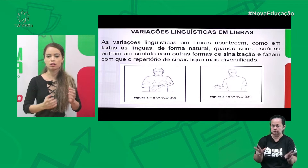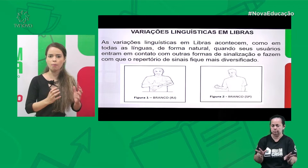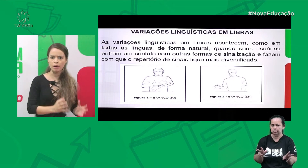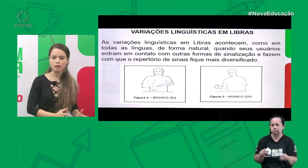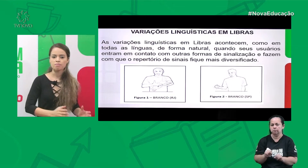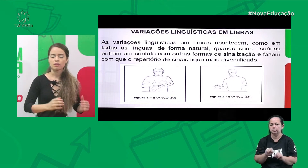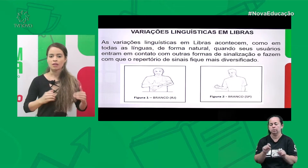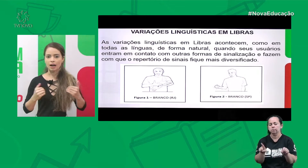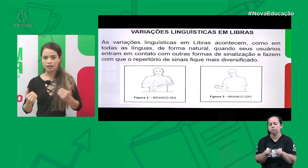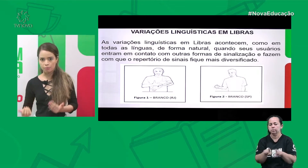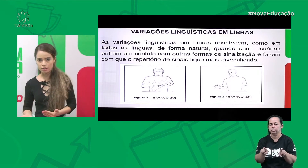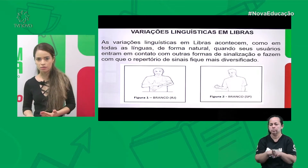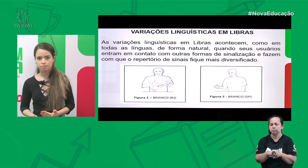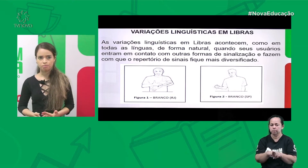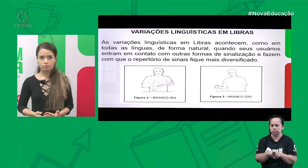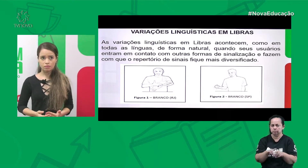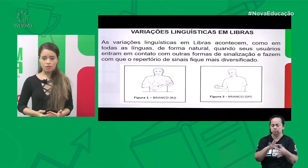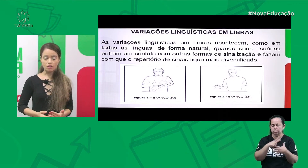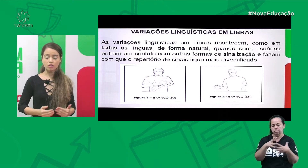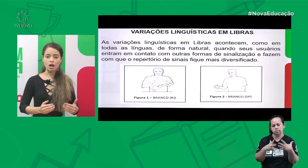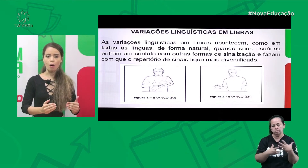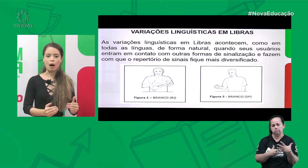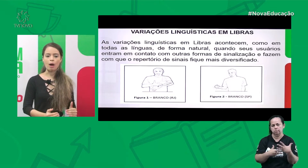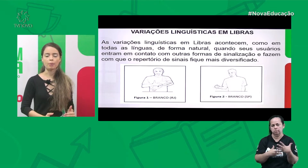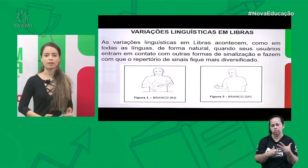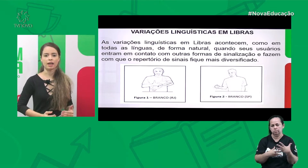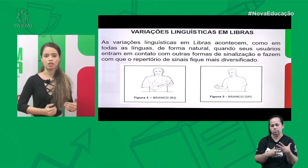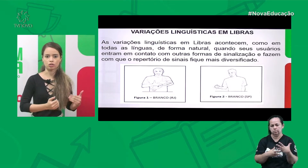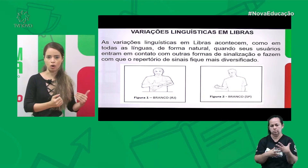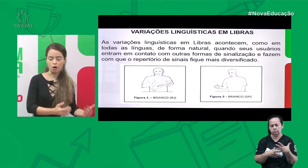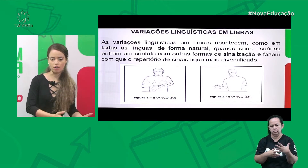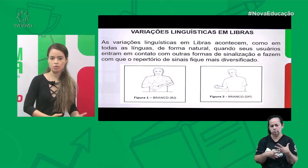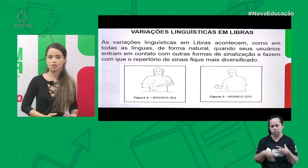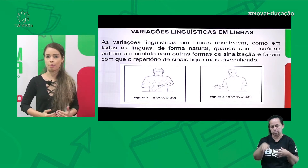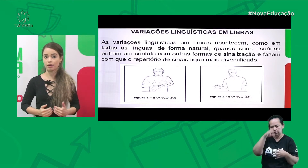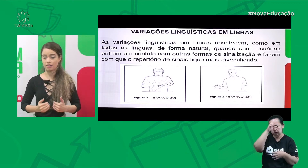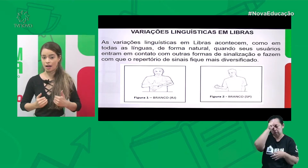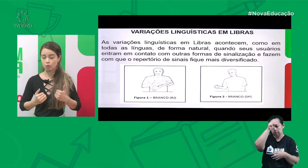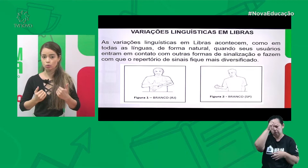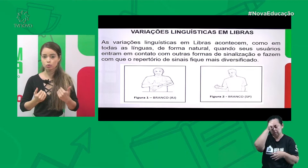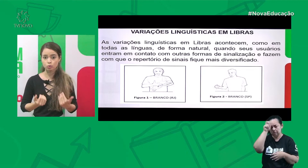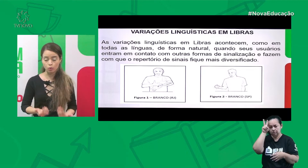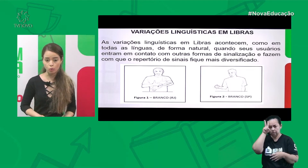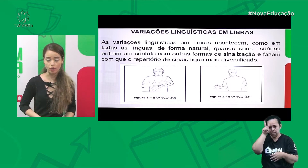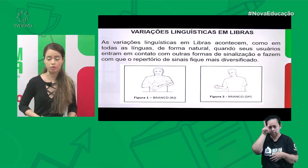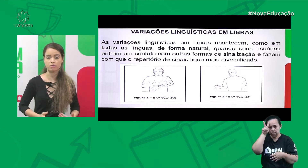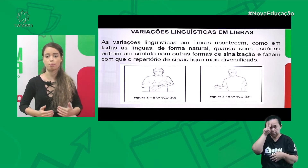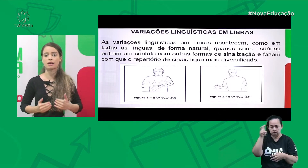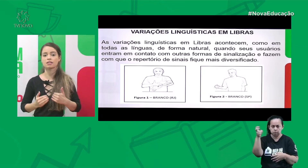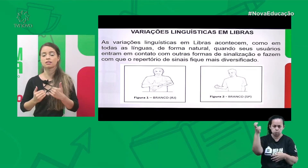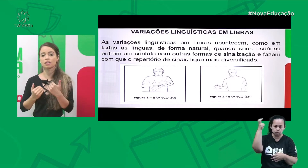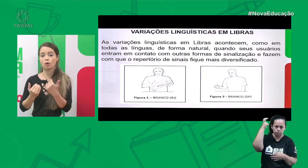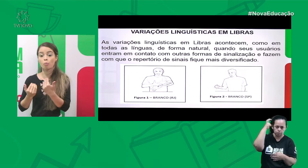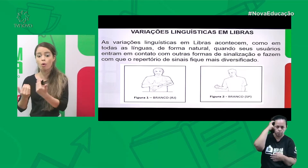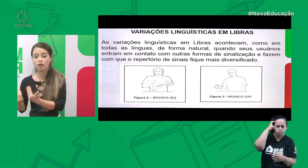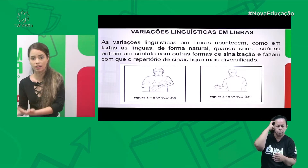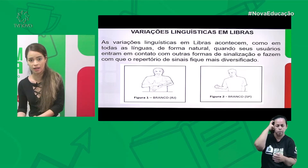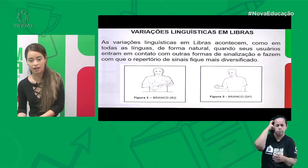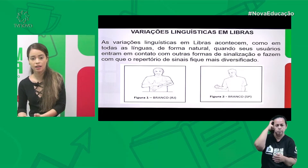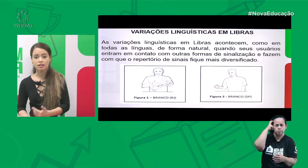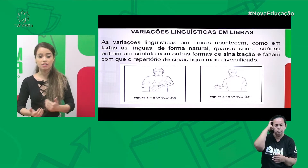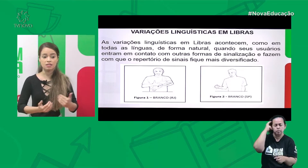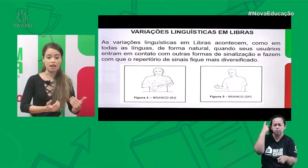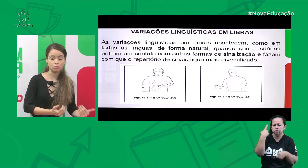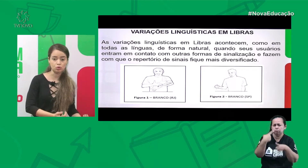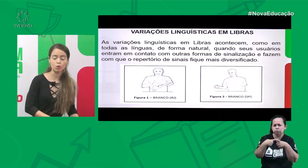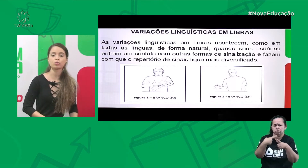existem também na Libras. Então, ao aprender a história, você aprende a cultura, você passa a entender o